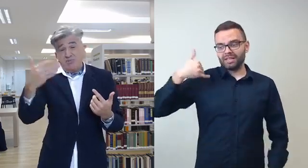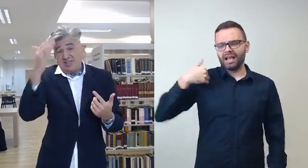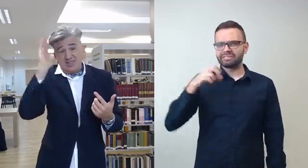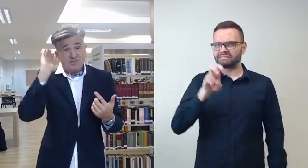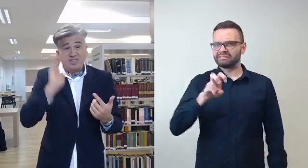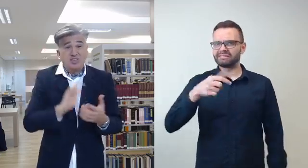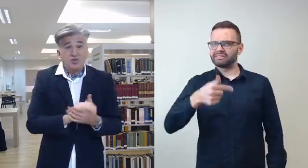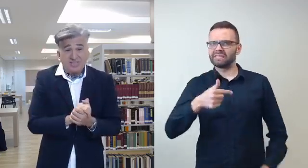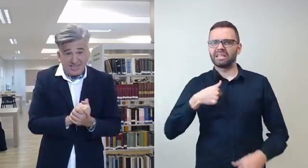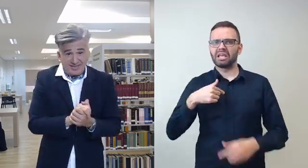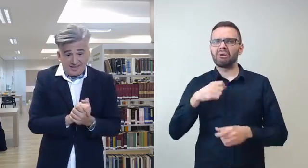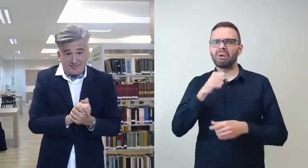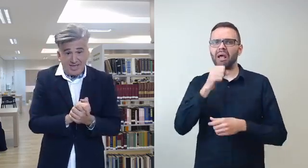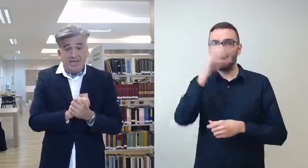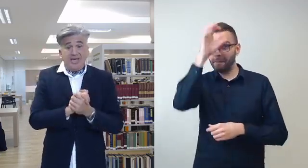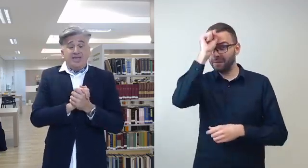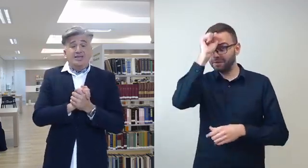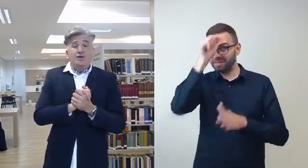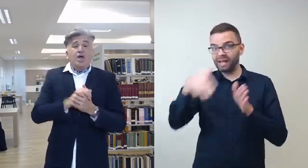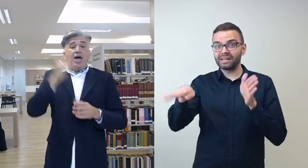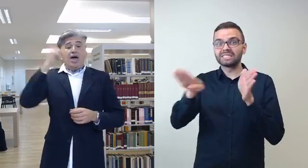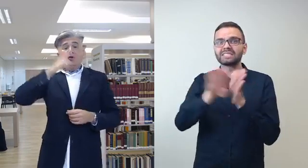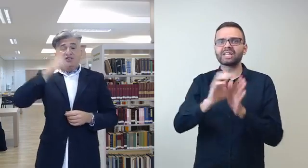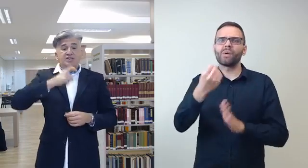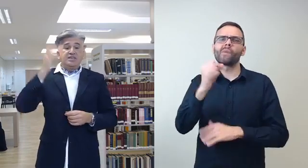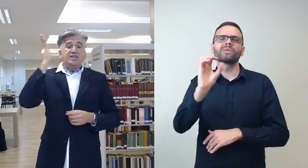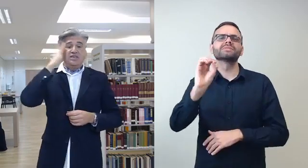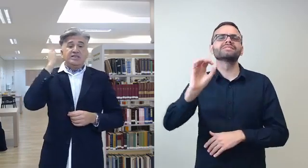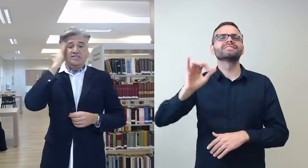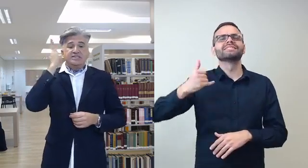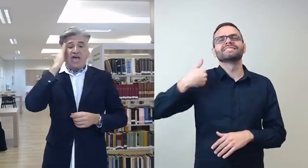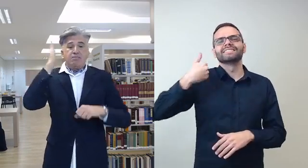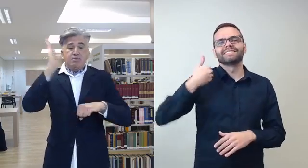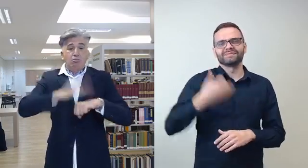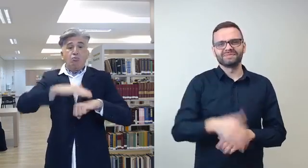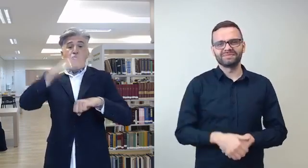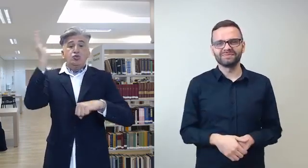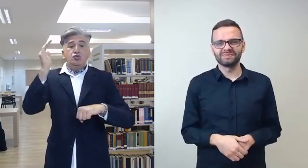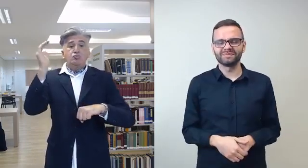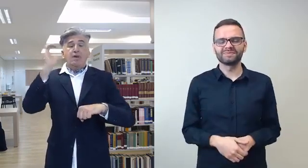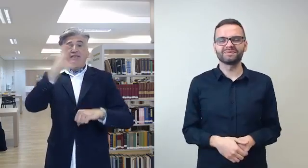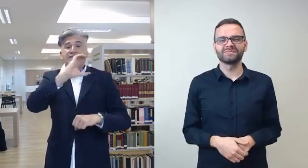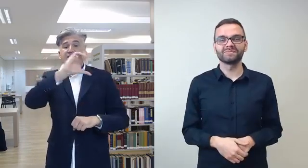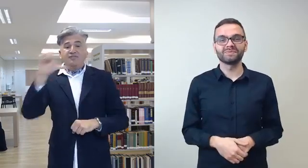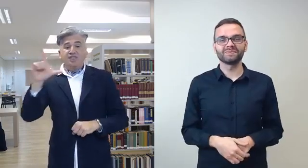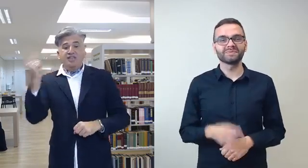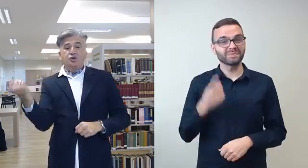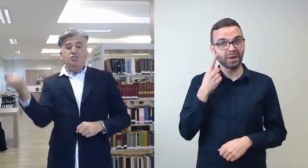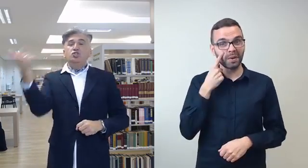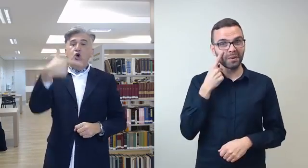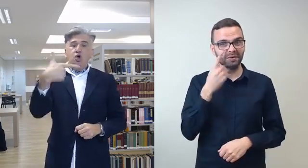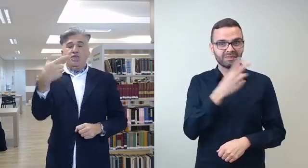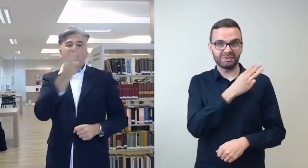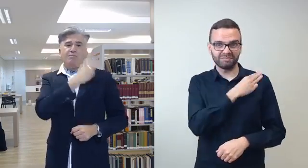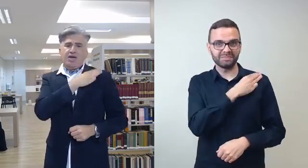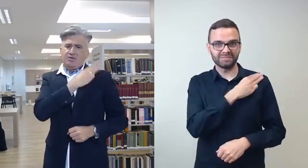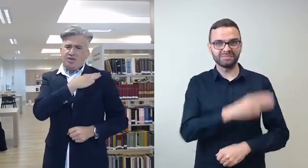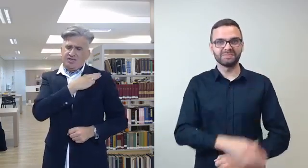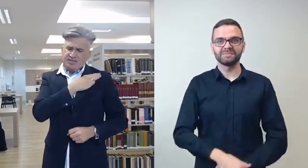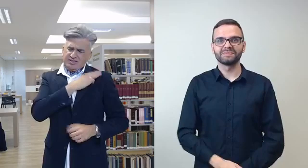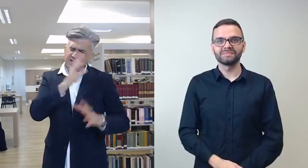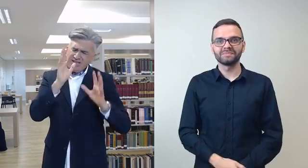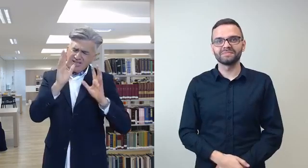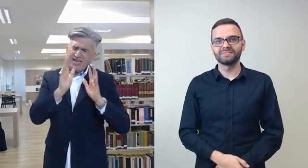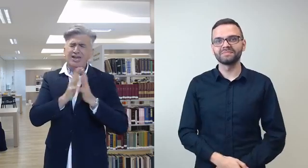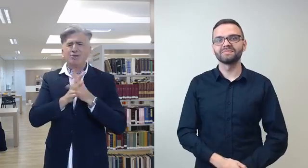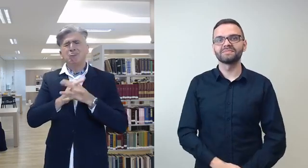continuar aprendendo até os 80, tá? Então, a Rosani sabe muito mais classificadores do que Marco